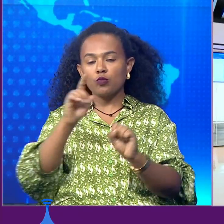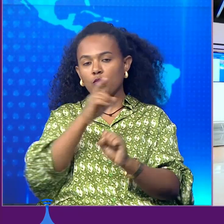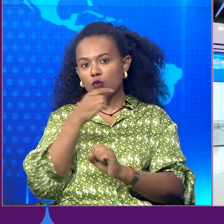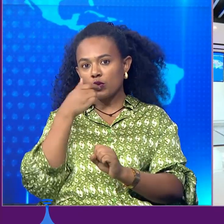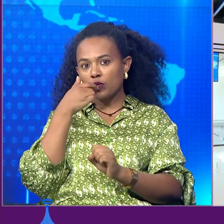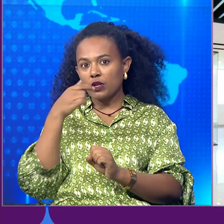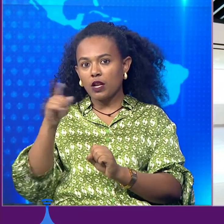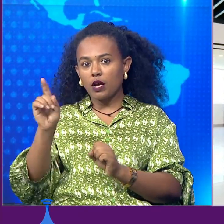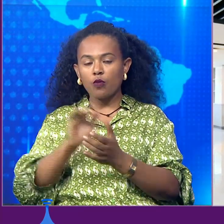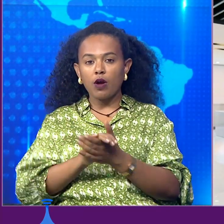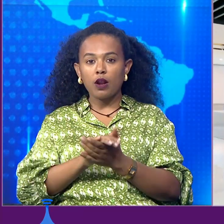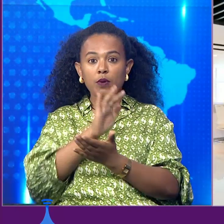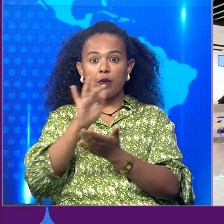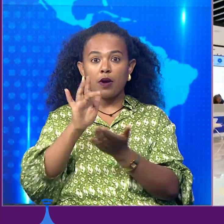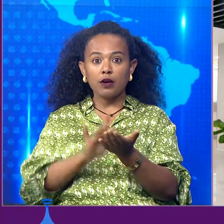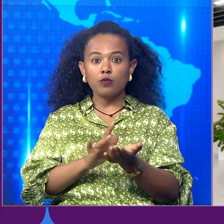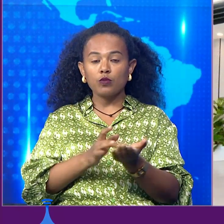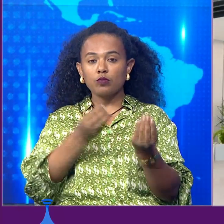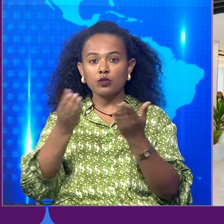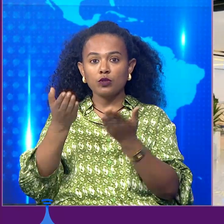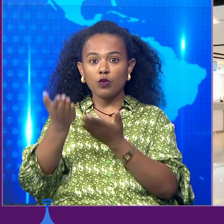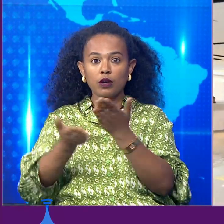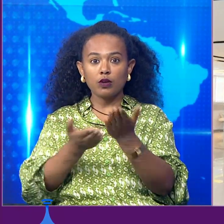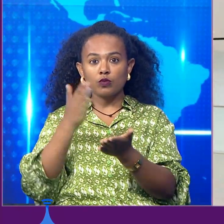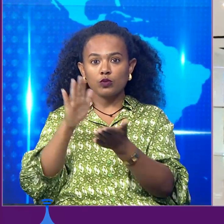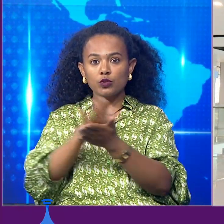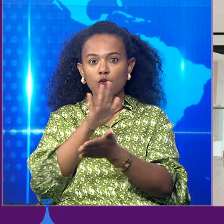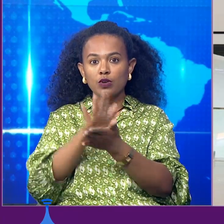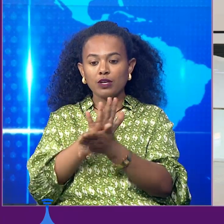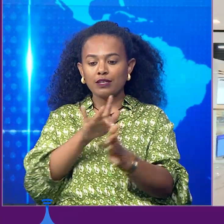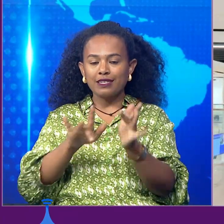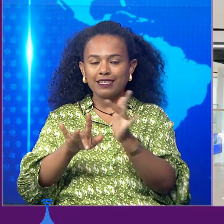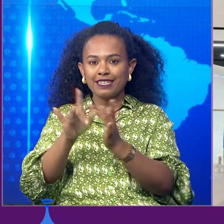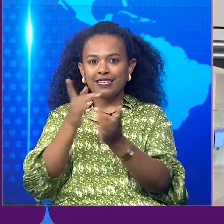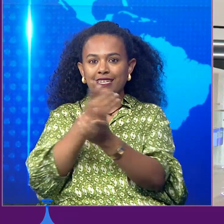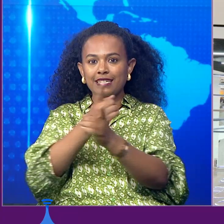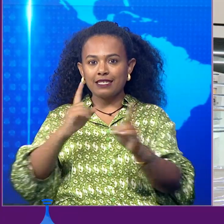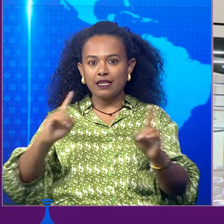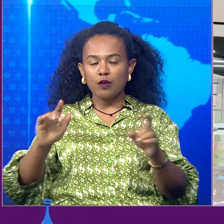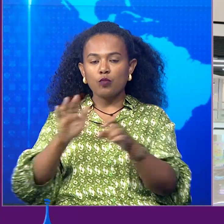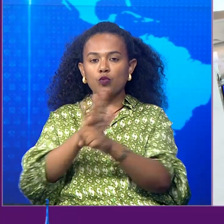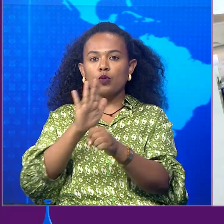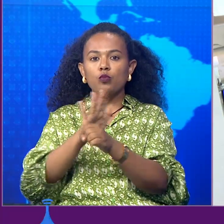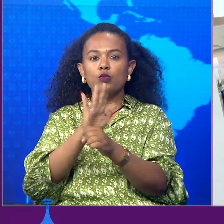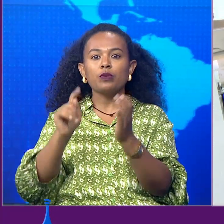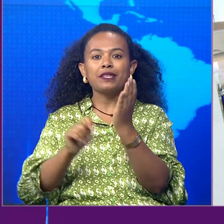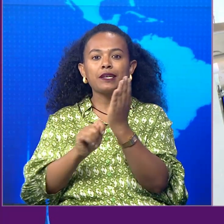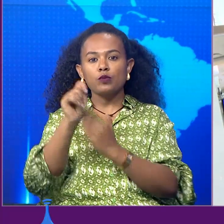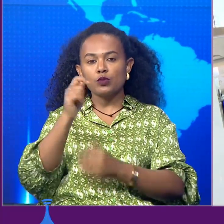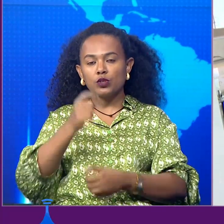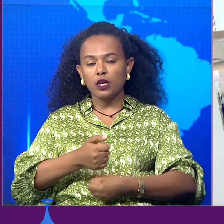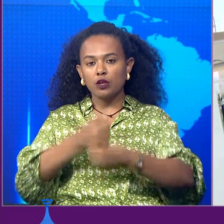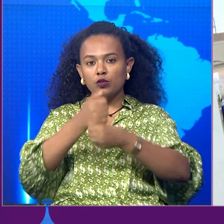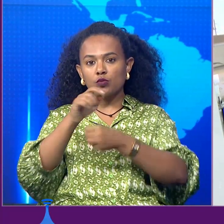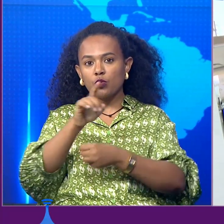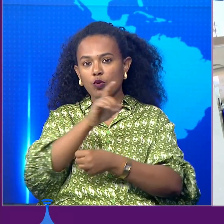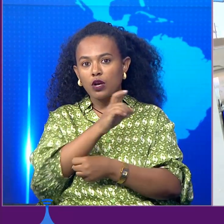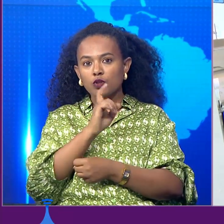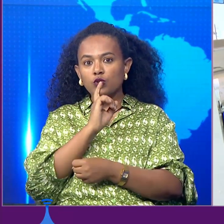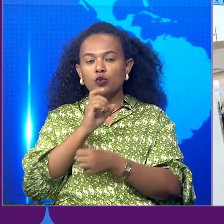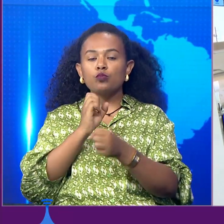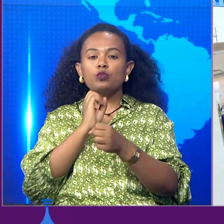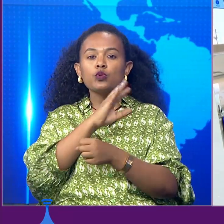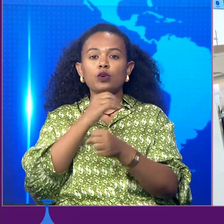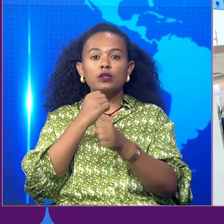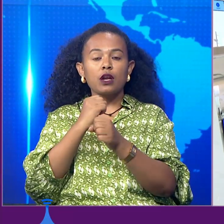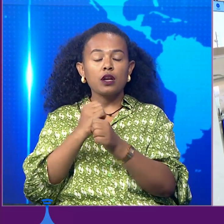ሰጥተው የገለጹት። በማዕከሉ የሚሰጡ አገልግሎቶች ከወረቀት ንክኪ ነጻ የሆኑና ሙሉ ለሙሉ በቴክኖሎጂ የታገዙ መሆናቸውን ደግሞ ብልሹ